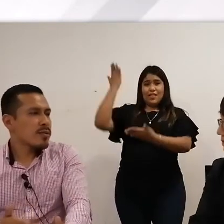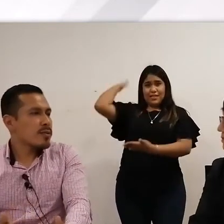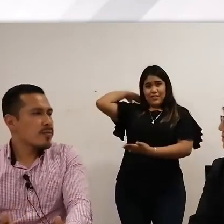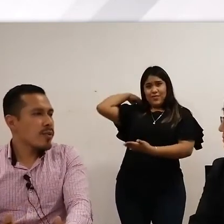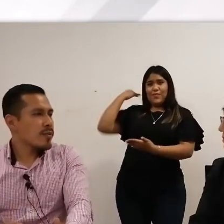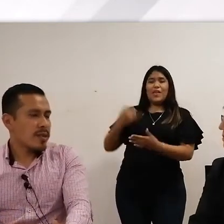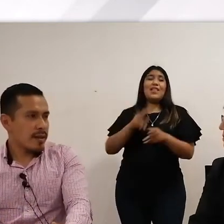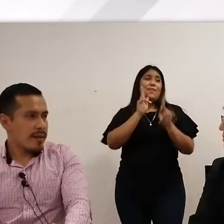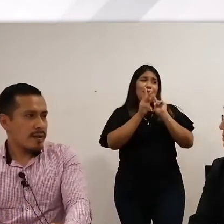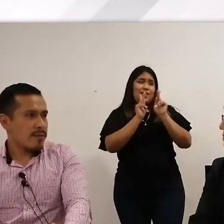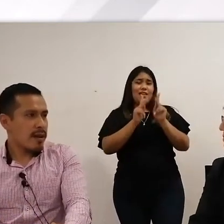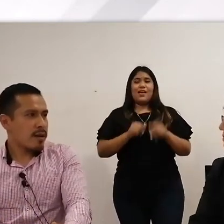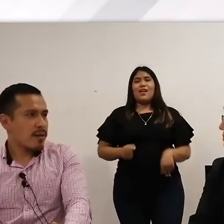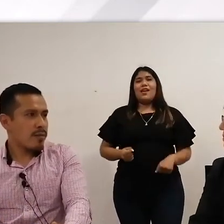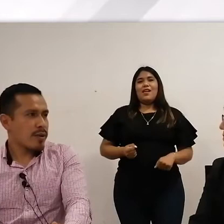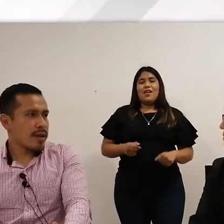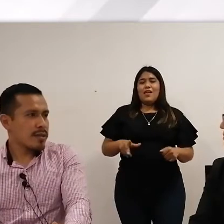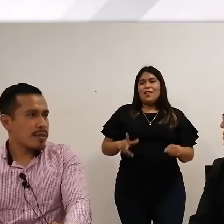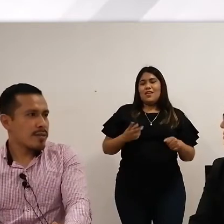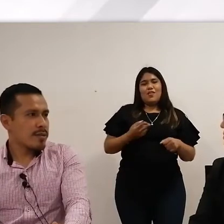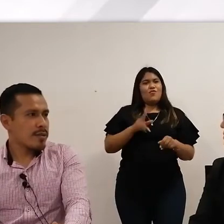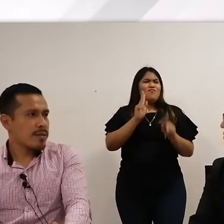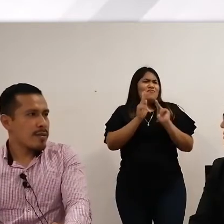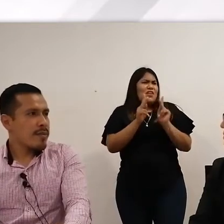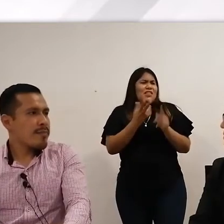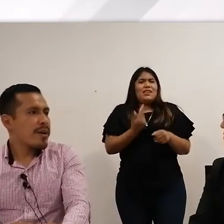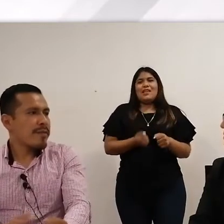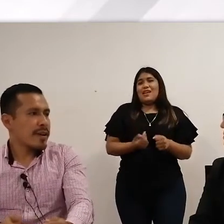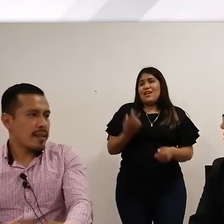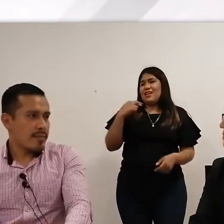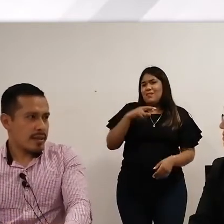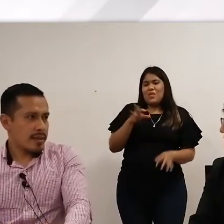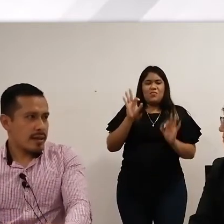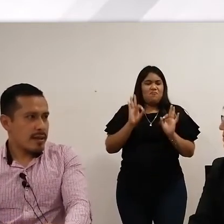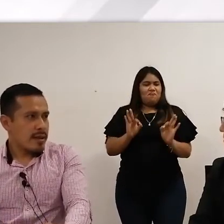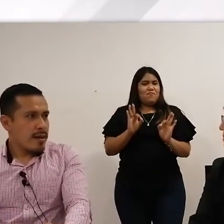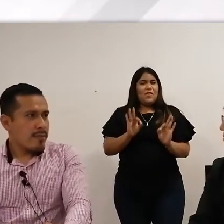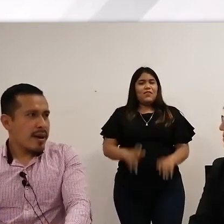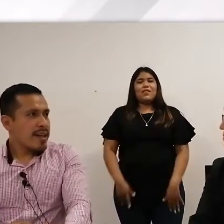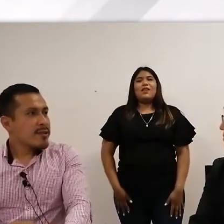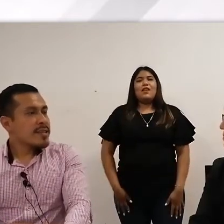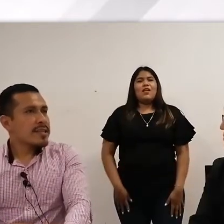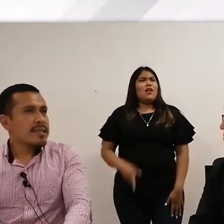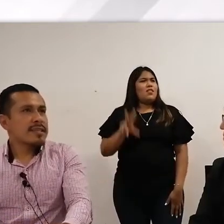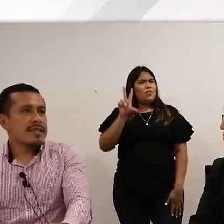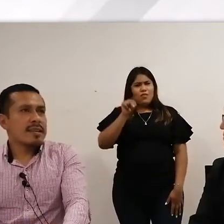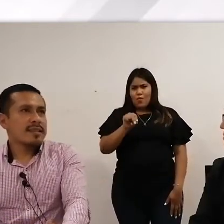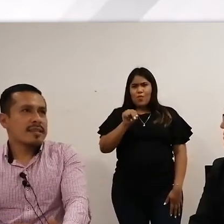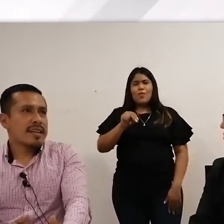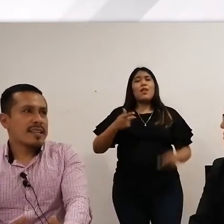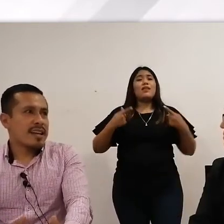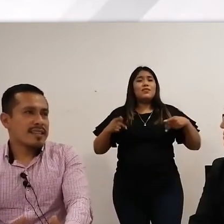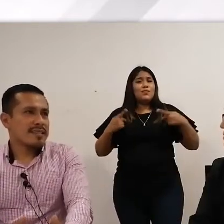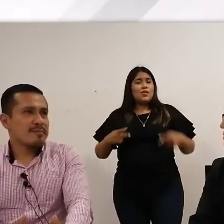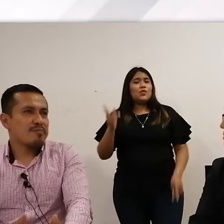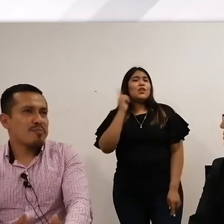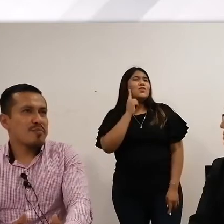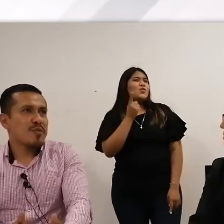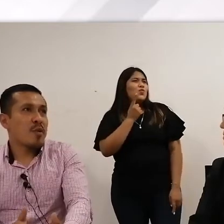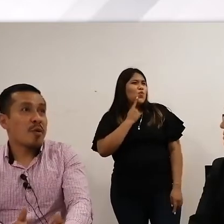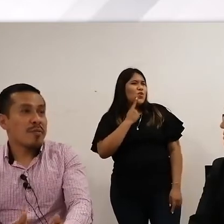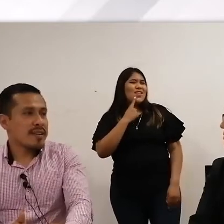y nosotros podemos entablar una comunicación perfectamente. Para ellos existen